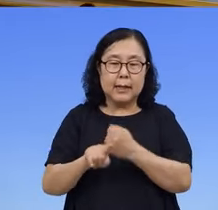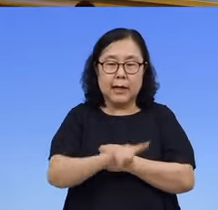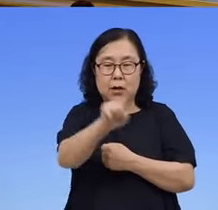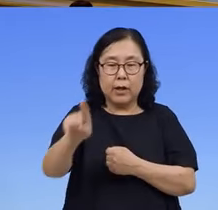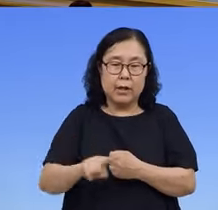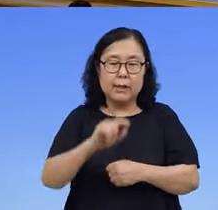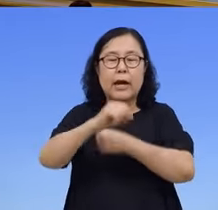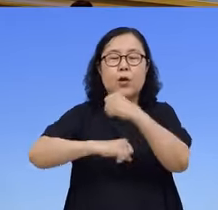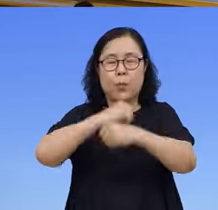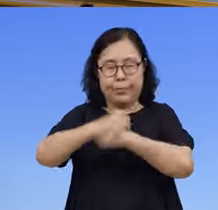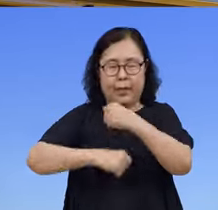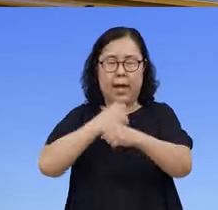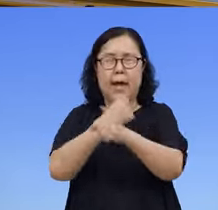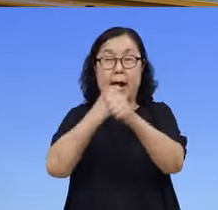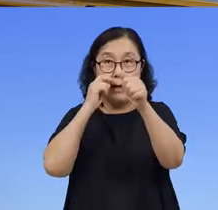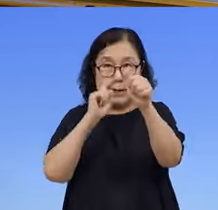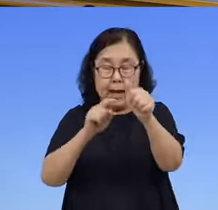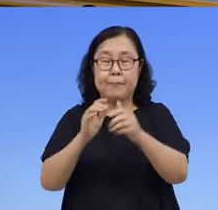너희를 자유롭게 하리라.